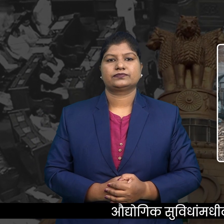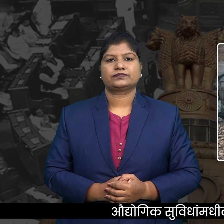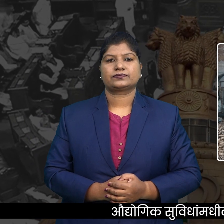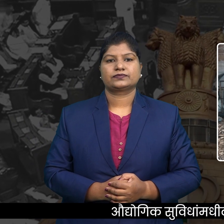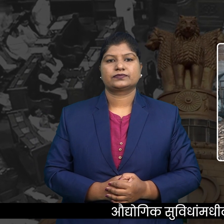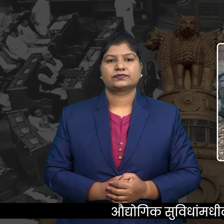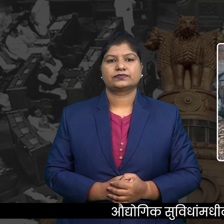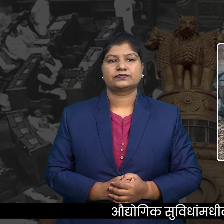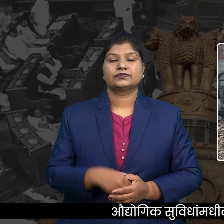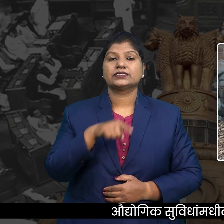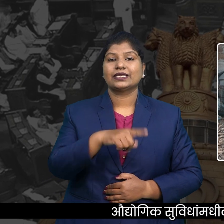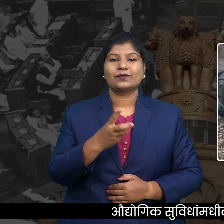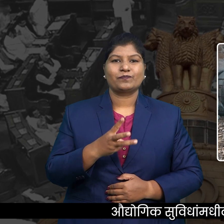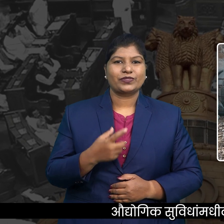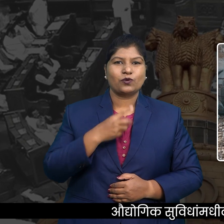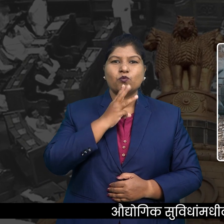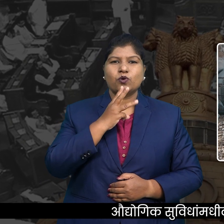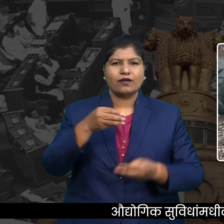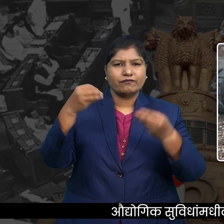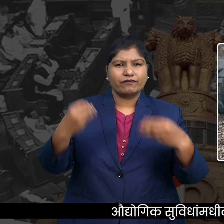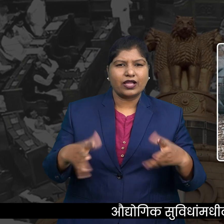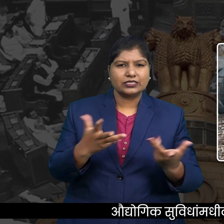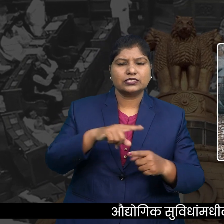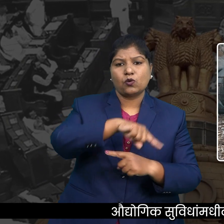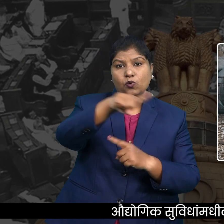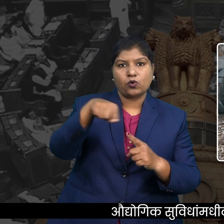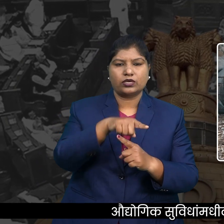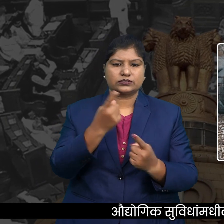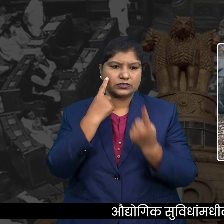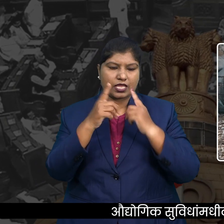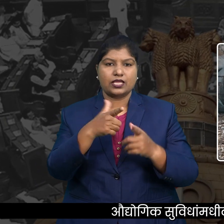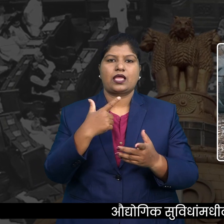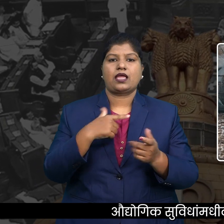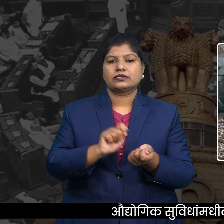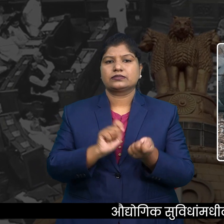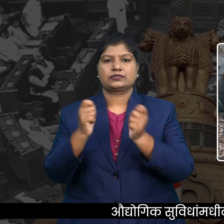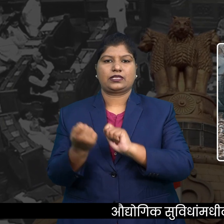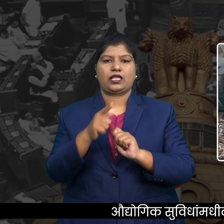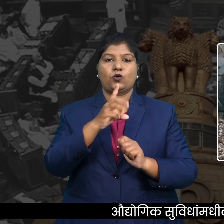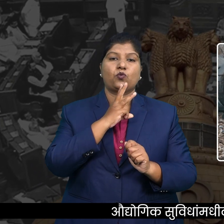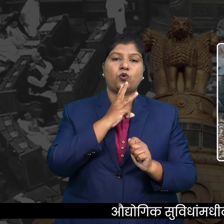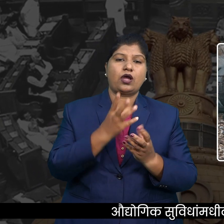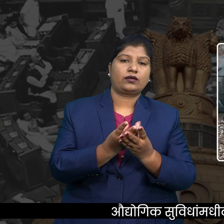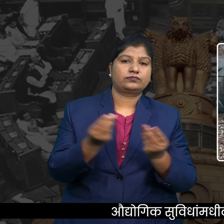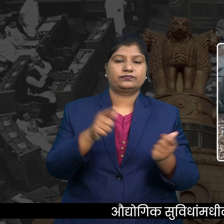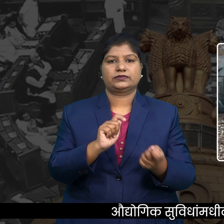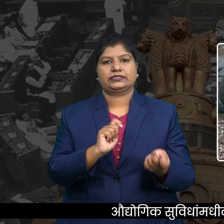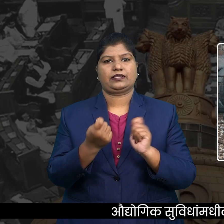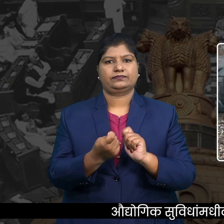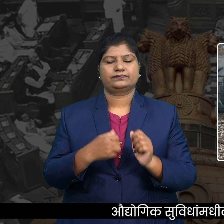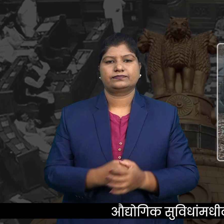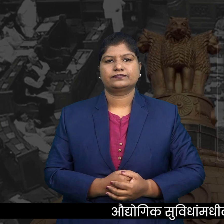थांबवा. औद्योगिक सुविधा मधील सांडपाण्यावर प्रक्रिया करा.